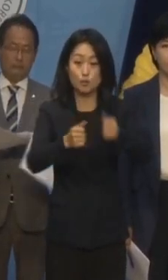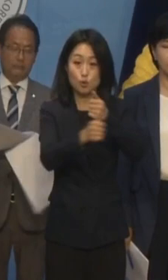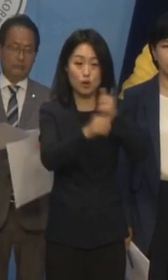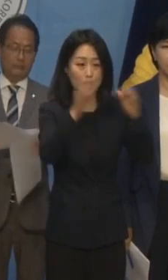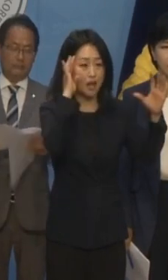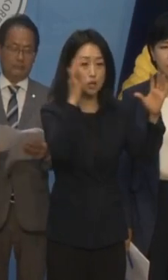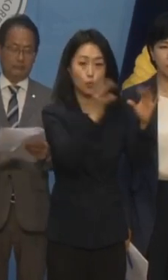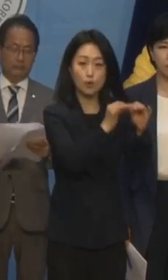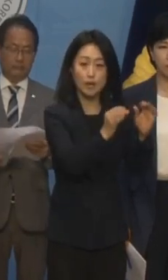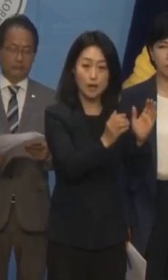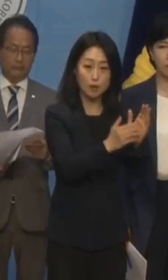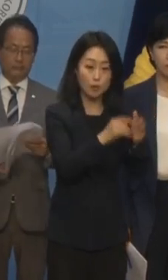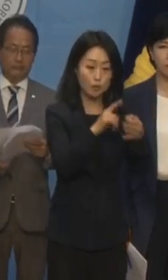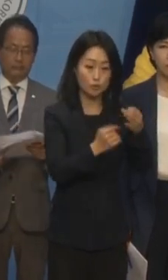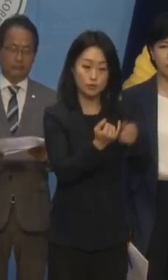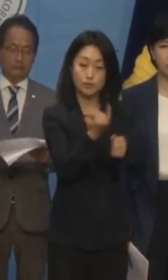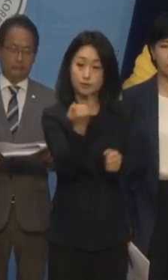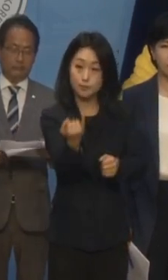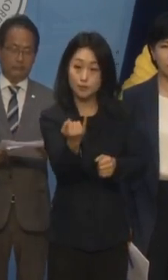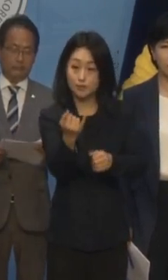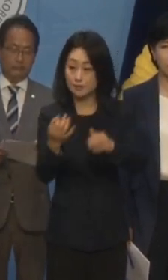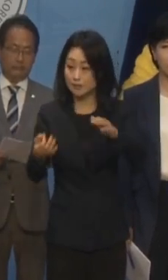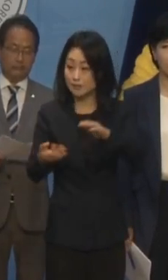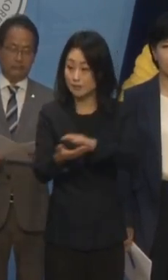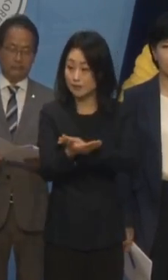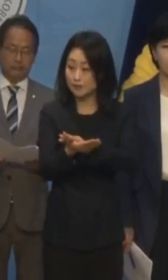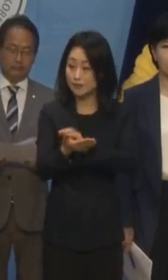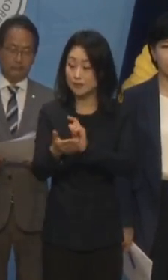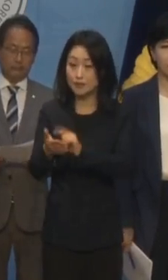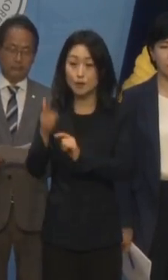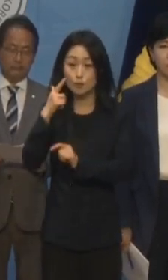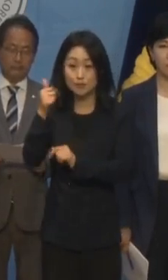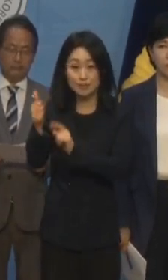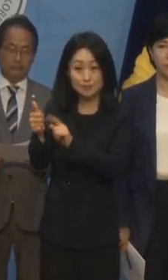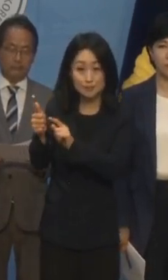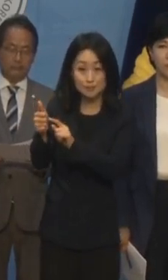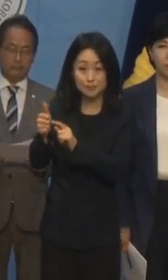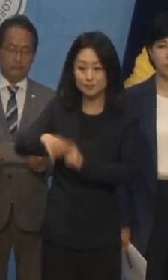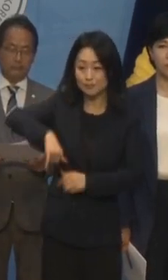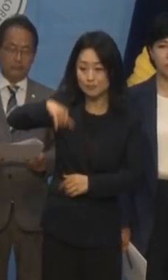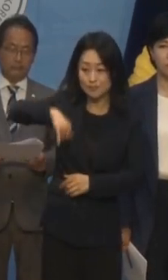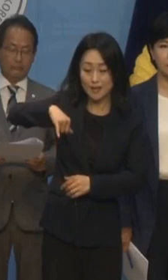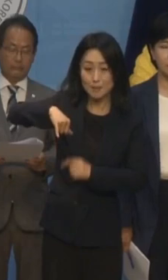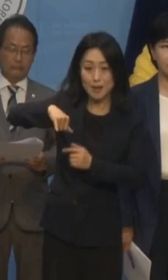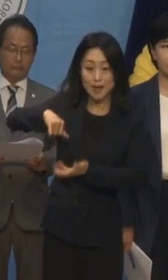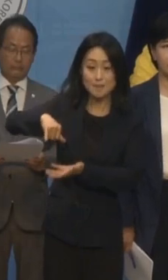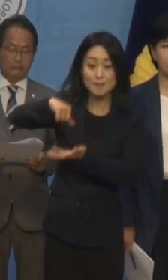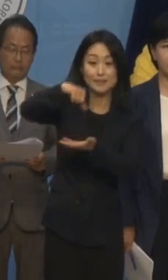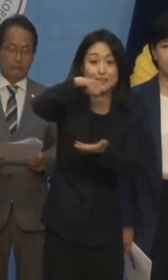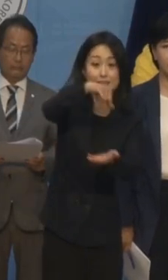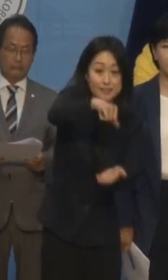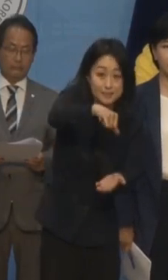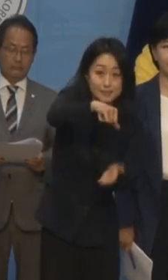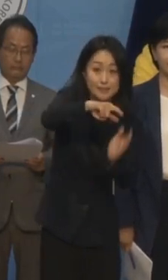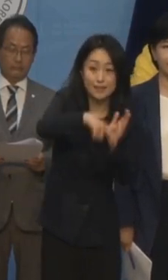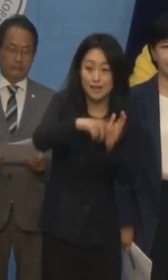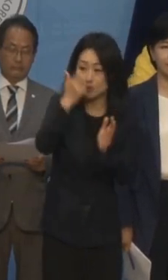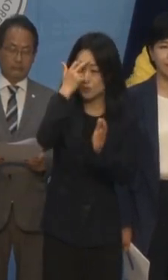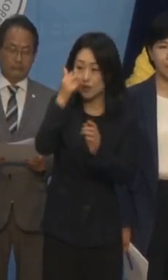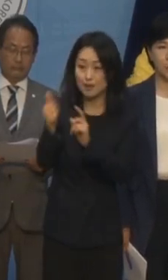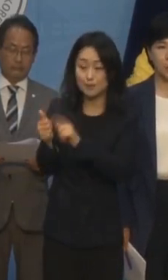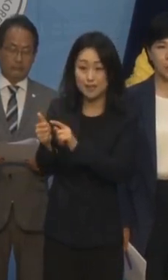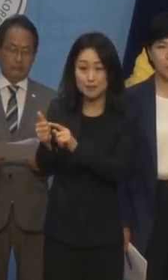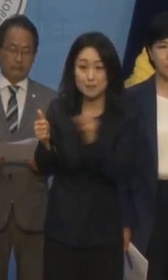또 김건희 여사는 제공자인 최재형 목사로부터 명품백을 받는 과정에서 최 목사를